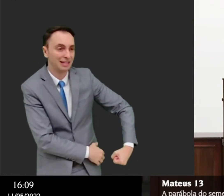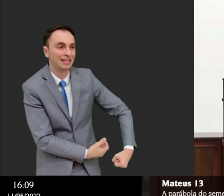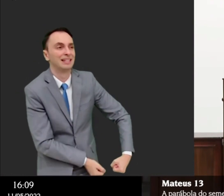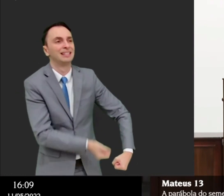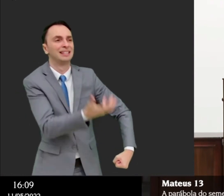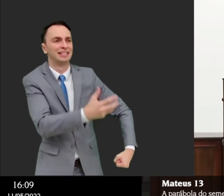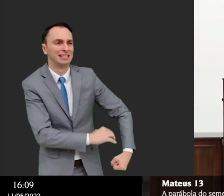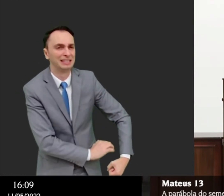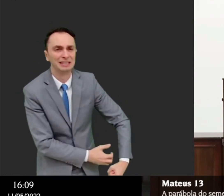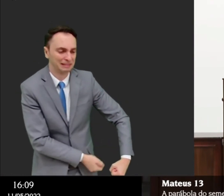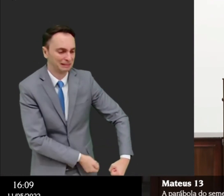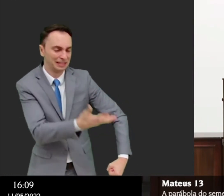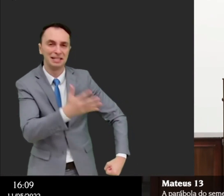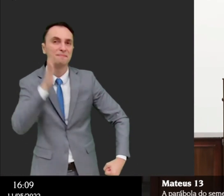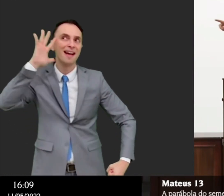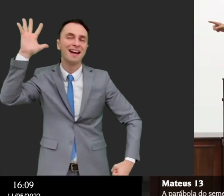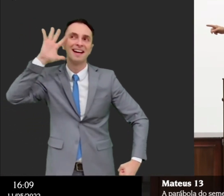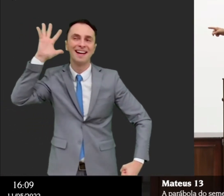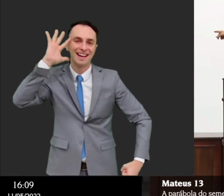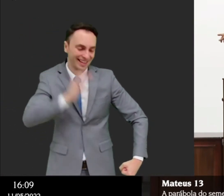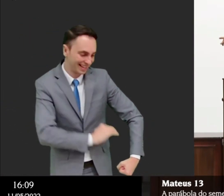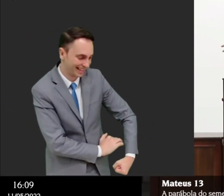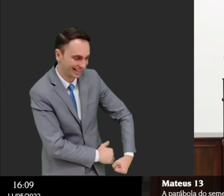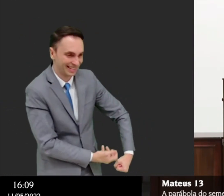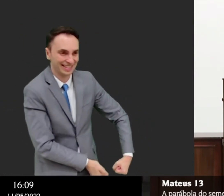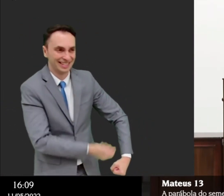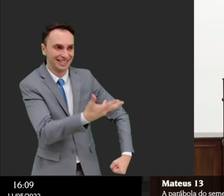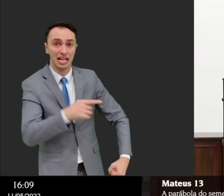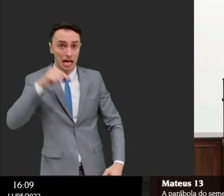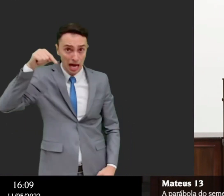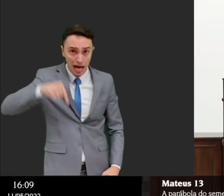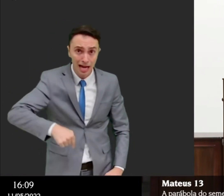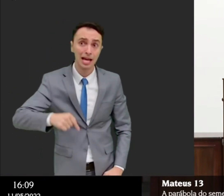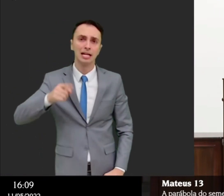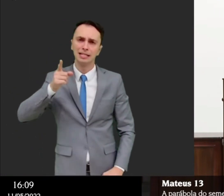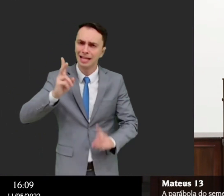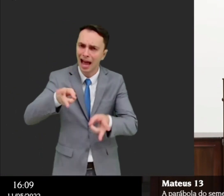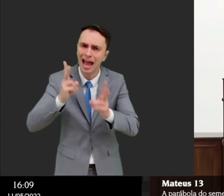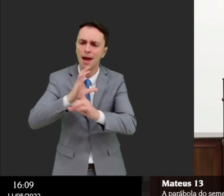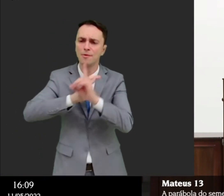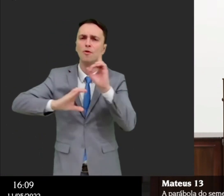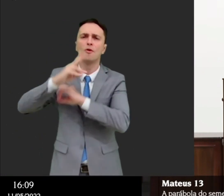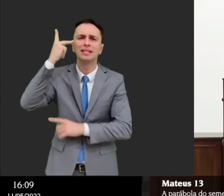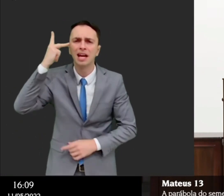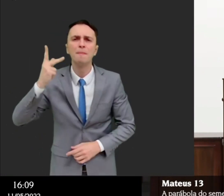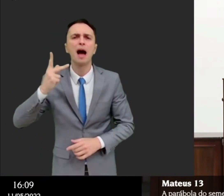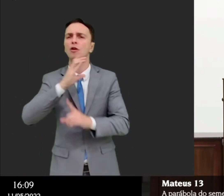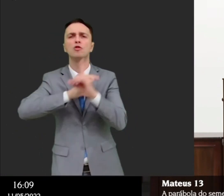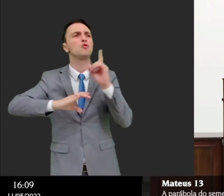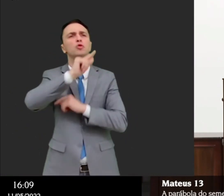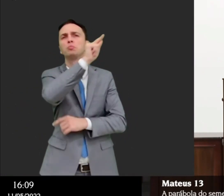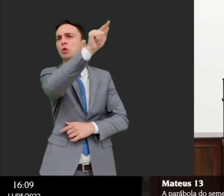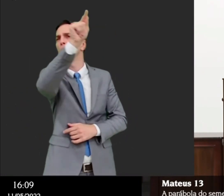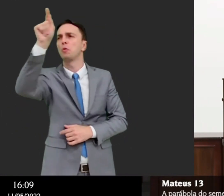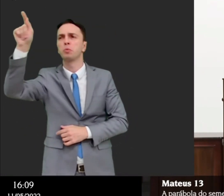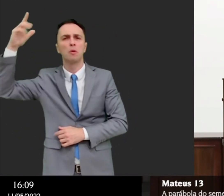E está todo dia nos cultos aqui de São Paulo e todos os cultos, o